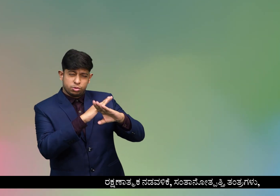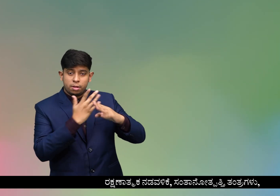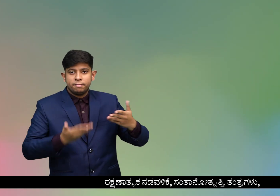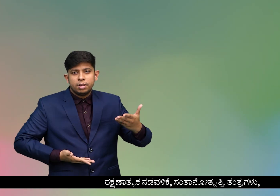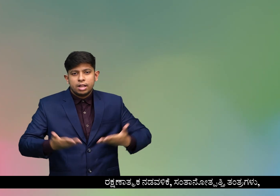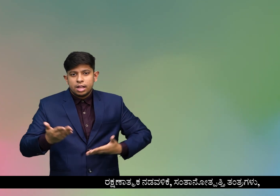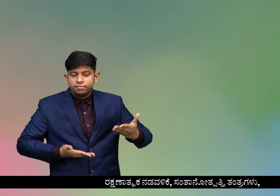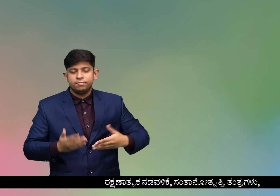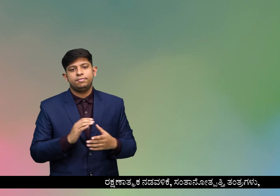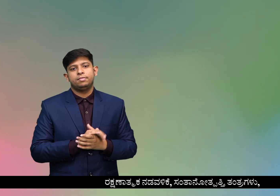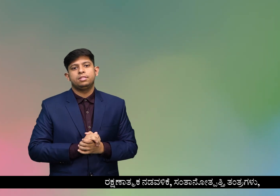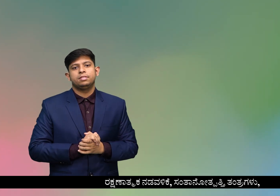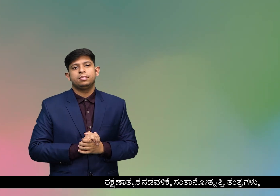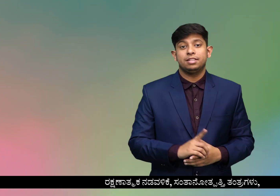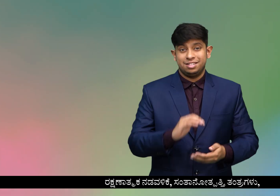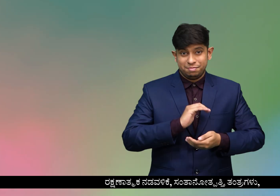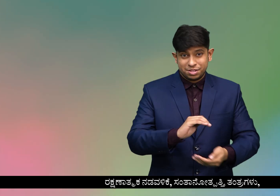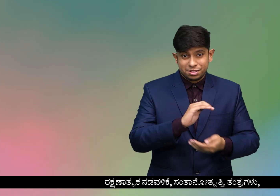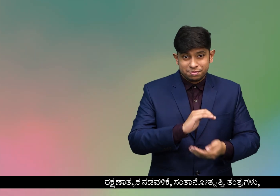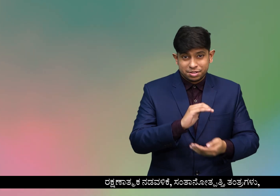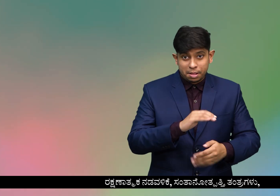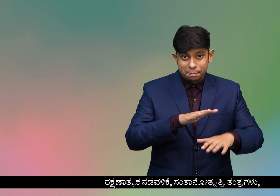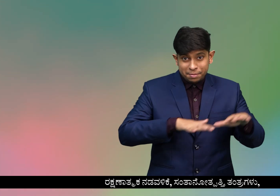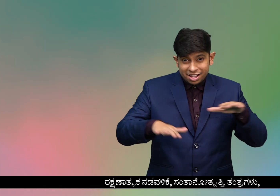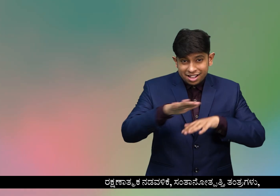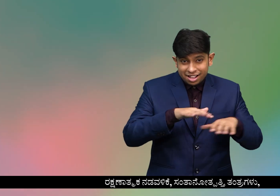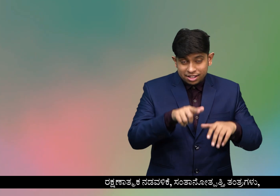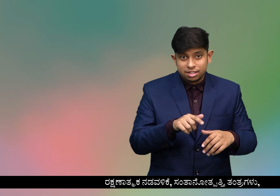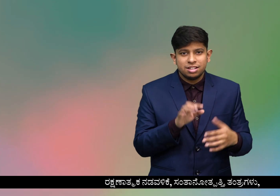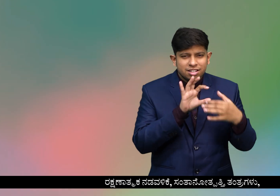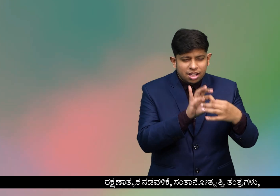ರಕ್ಷಣಾತ್ಮಕ ನಡವಳಿಕೆ, ಸಂತಾನೋತ್ಪತ್ತಿ ತಂತ್ರಗಳು,